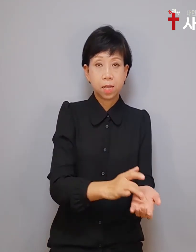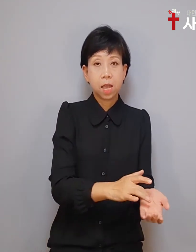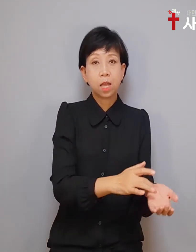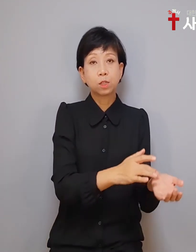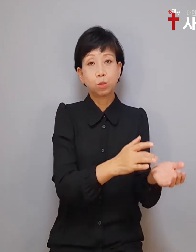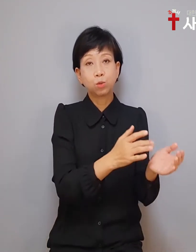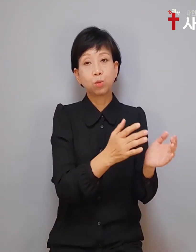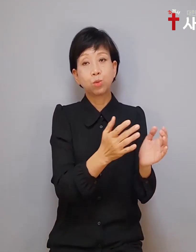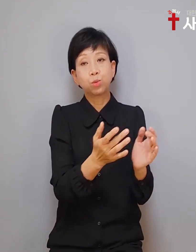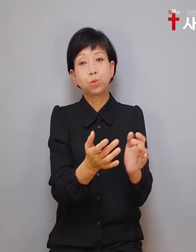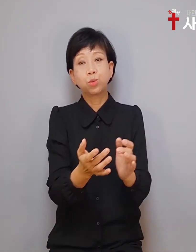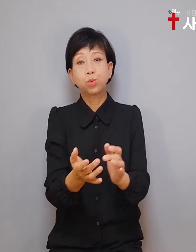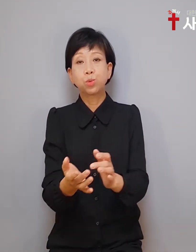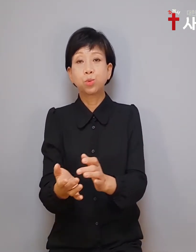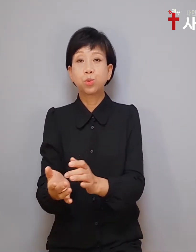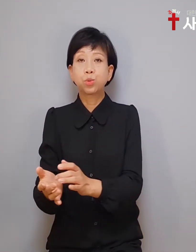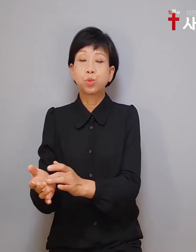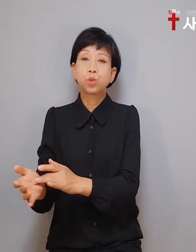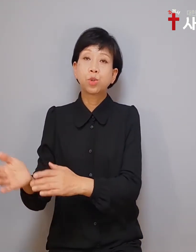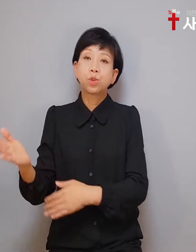독생자 예수,